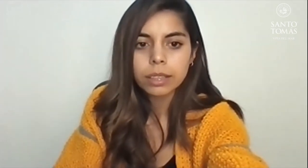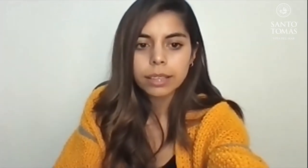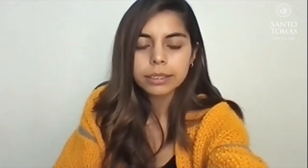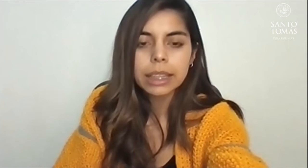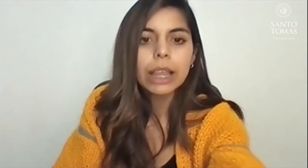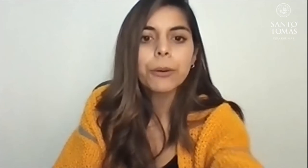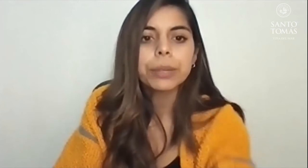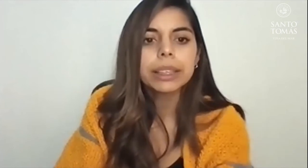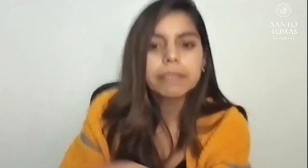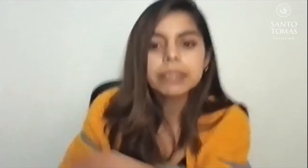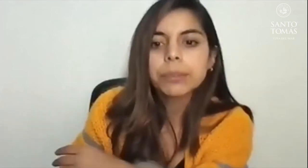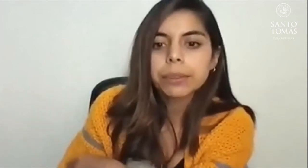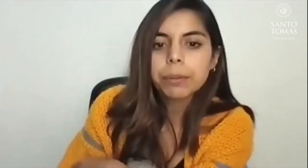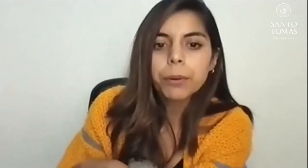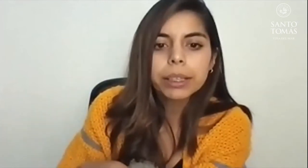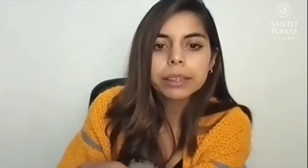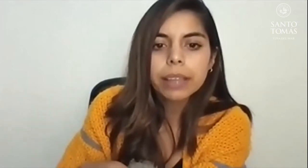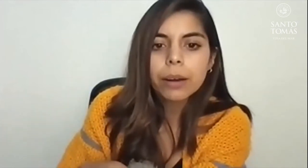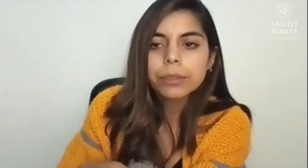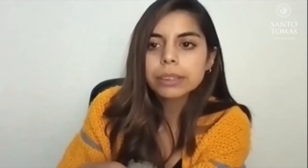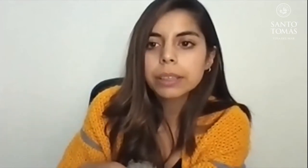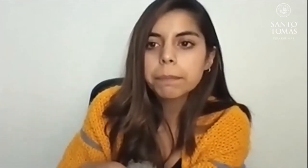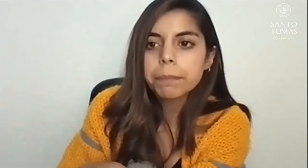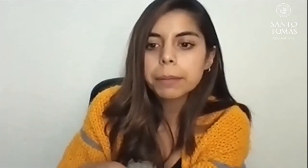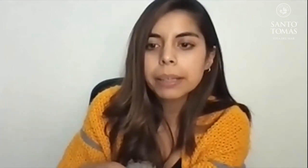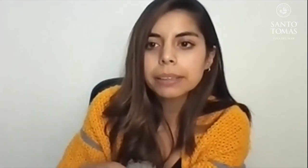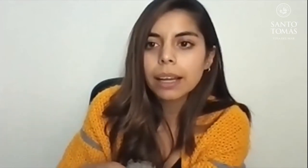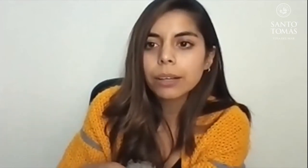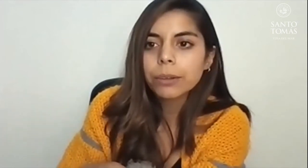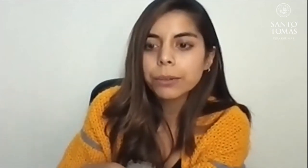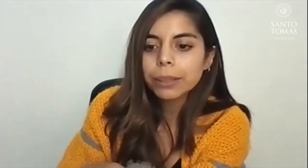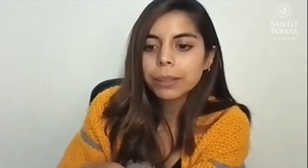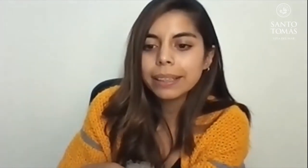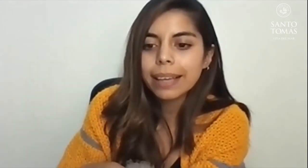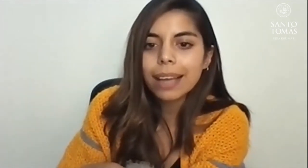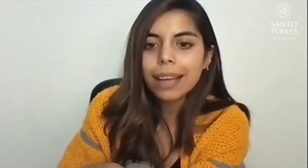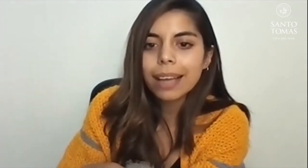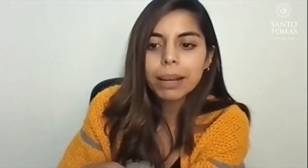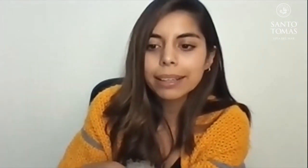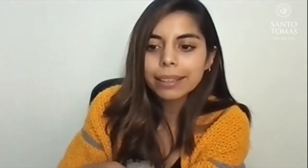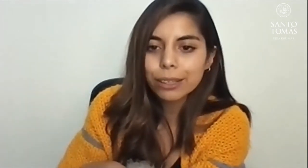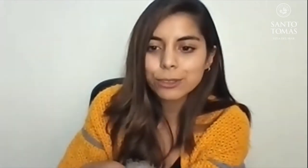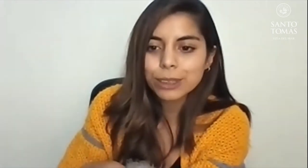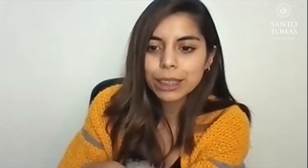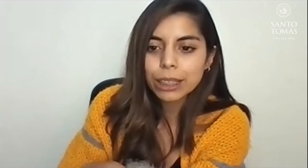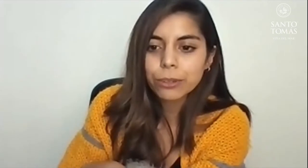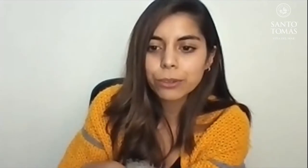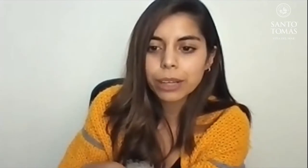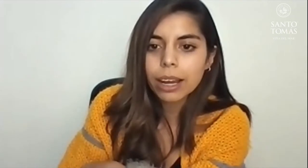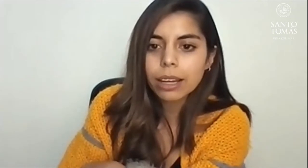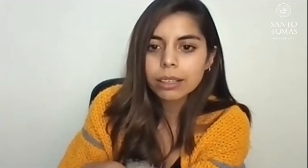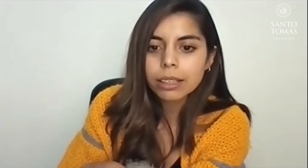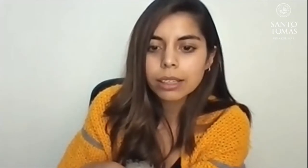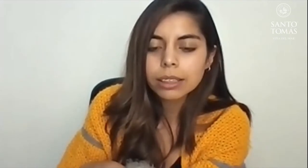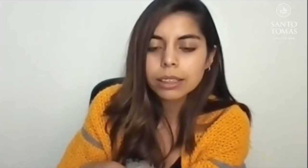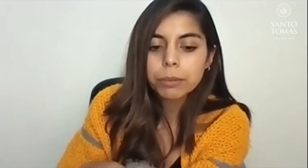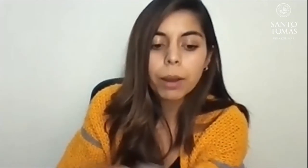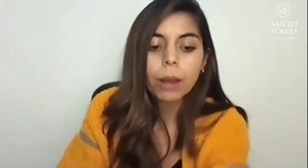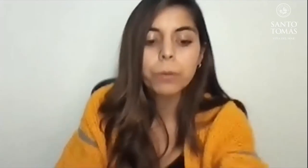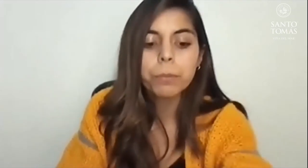¿Se han dado cuenta que a veces cuando estamos conectados siempre pasa algo? Hay una imagen que no se quiere colocar, tenemos algún